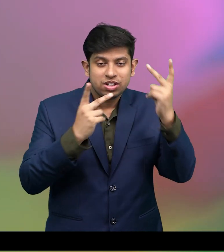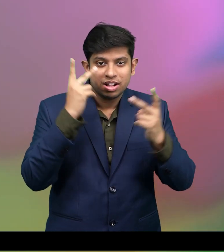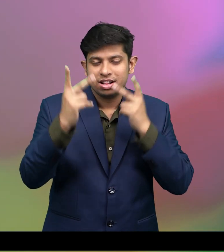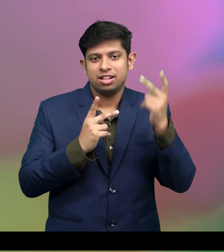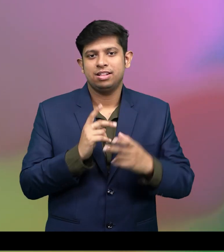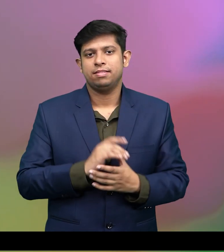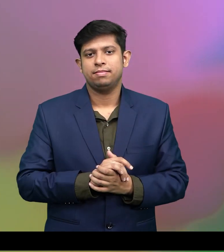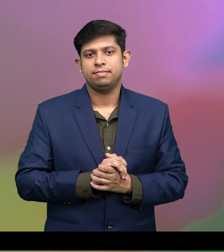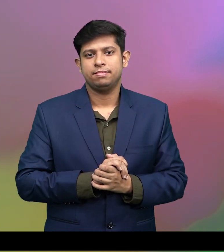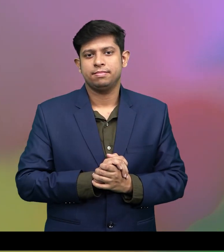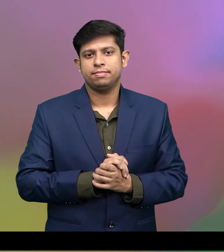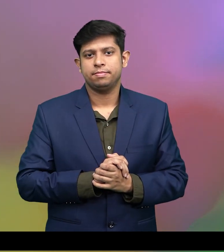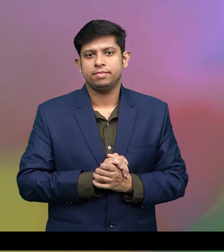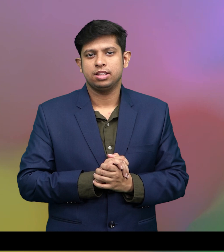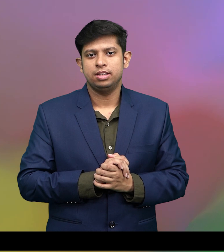आभासी, virtual,